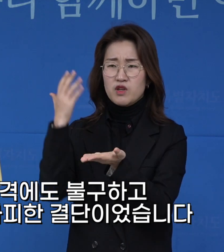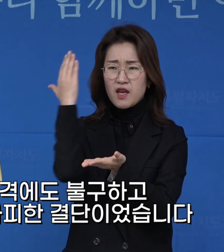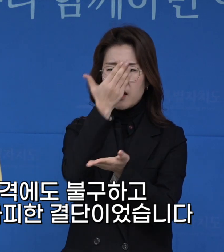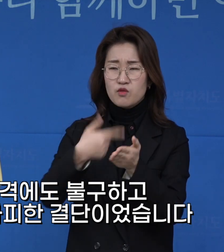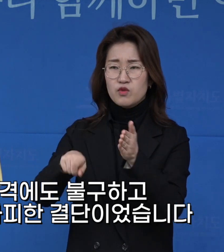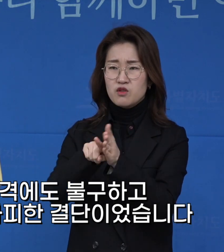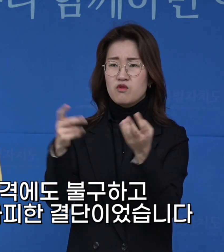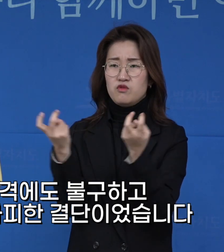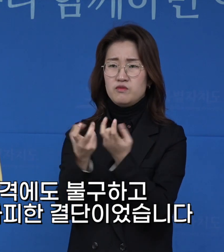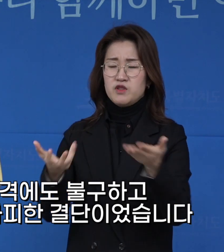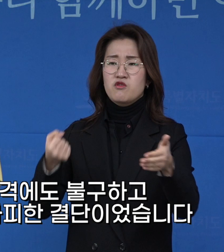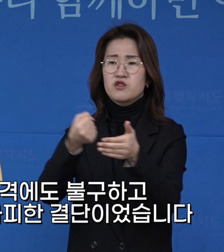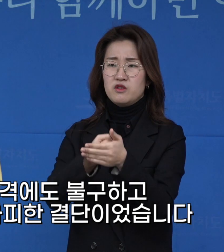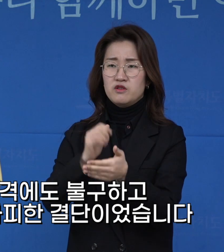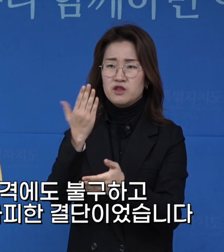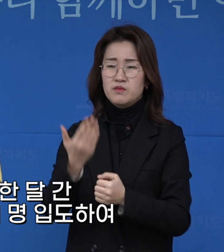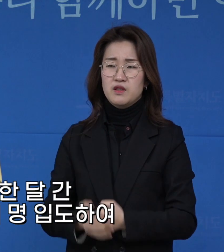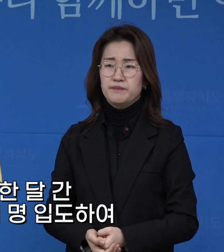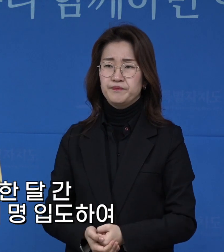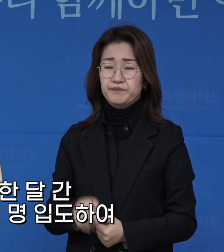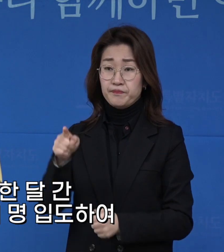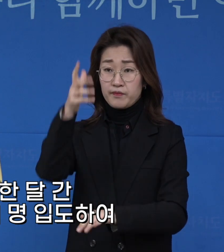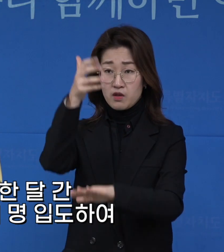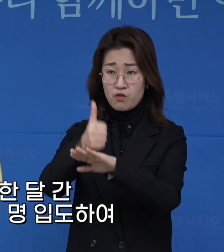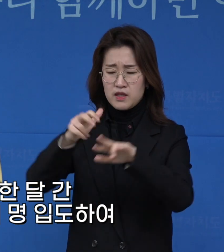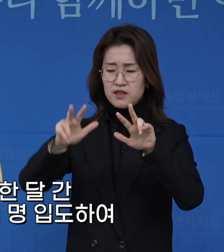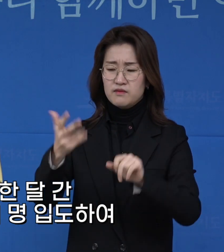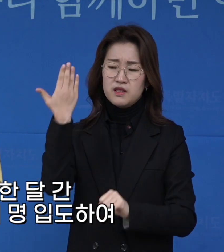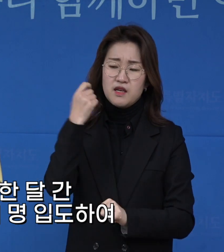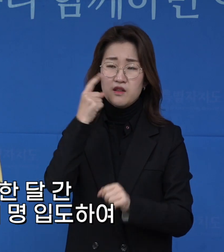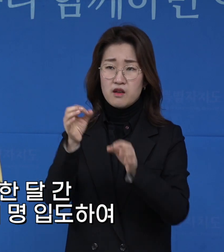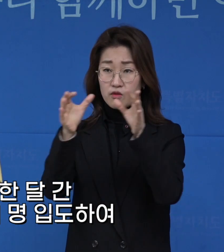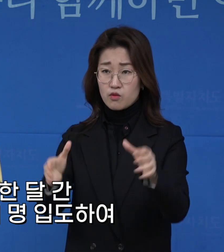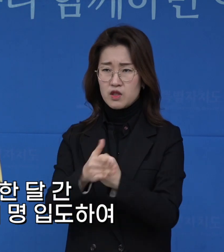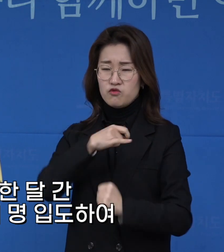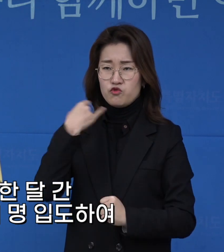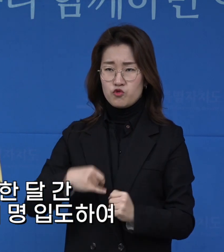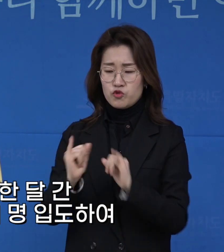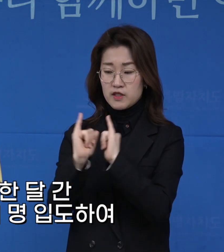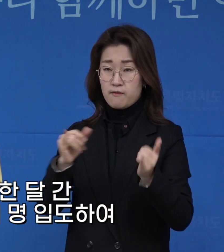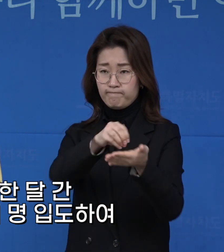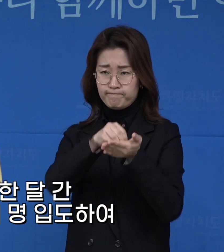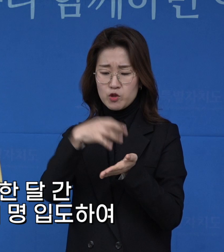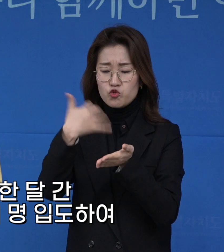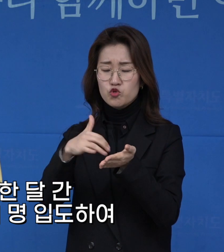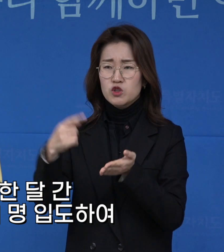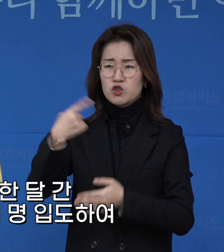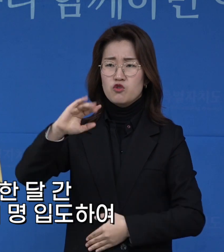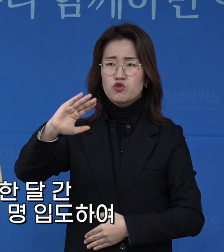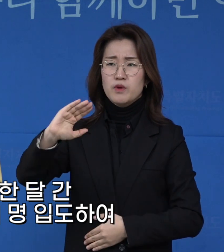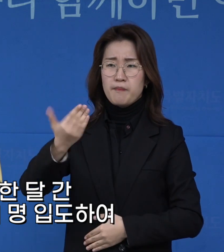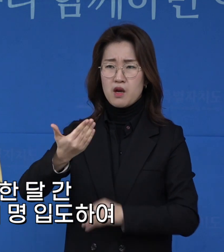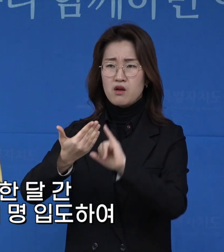불가피한 결단이 얻습니다 그 결과 지난 판 달란 중국인은 총 1900